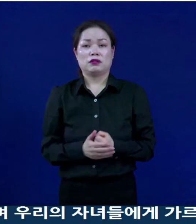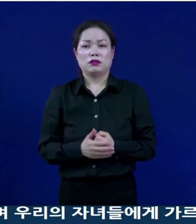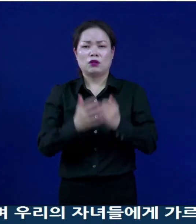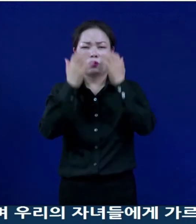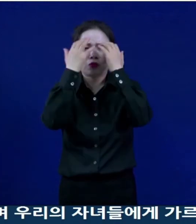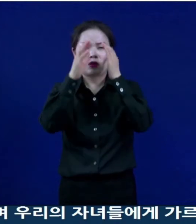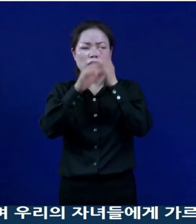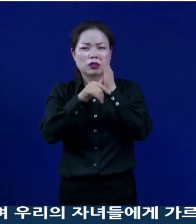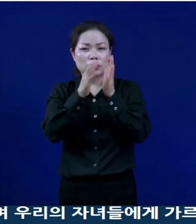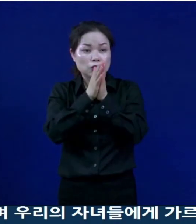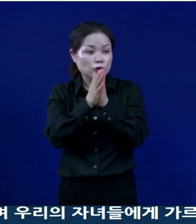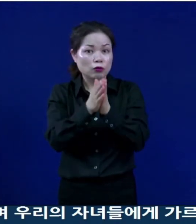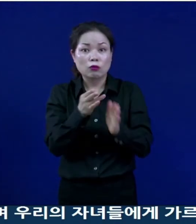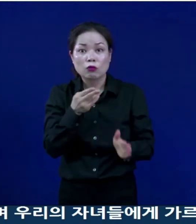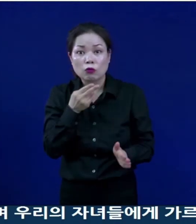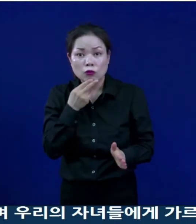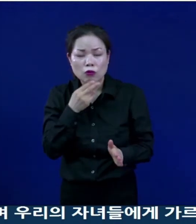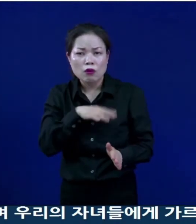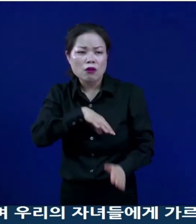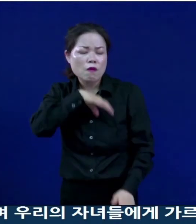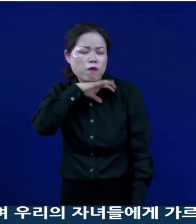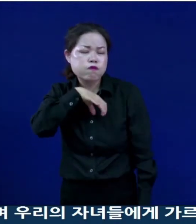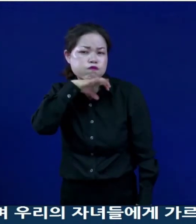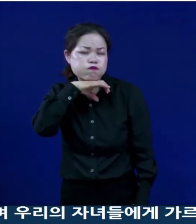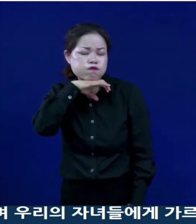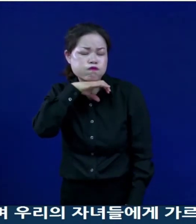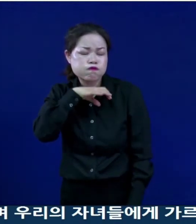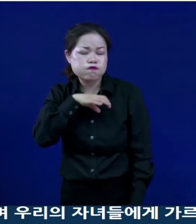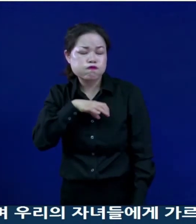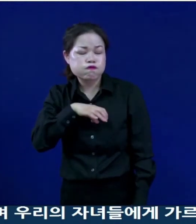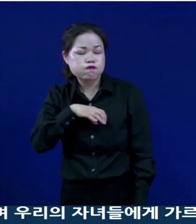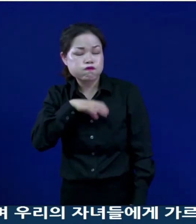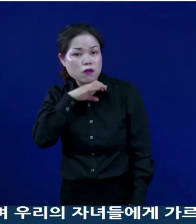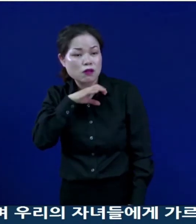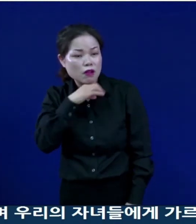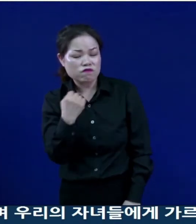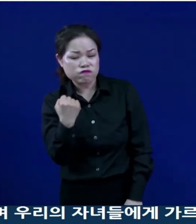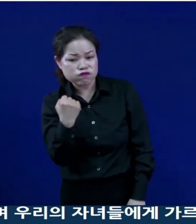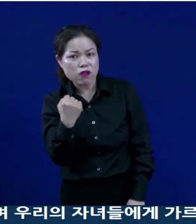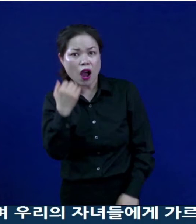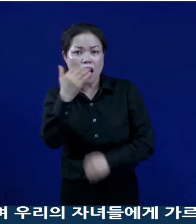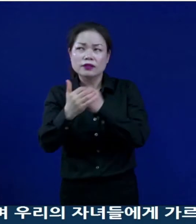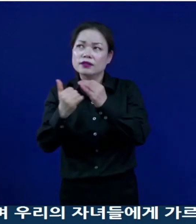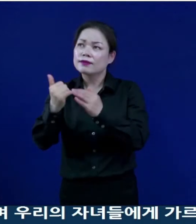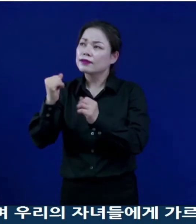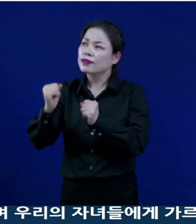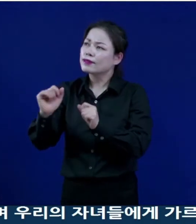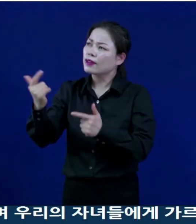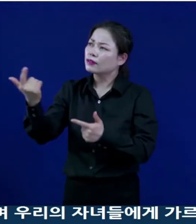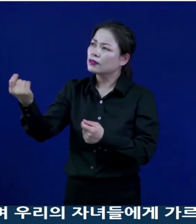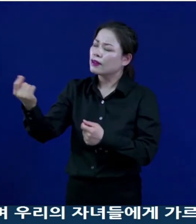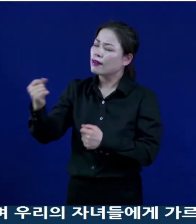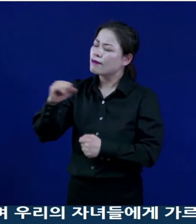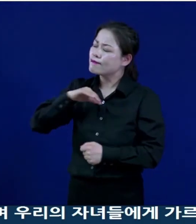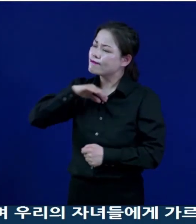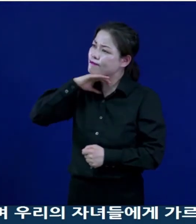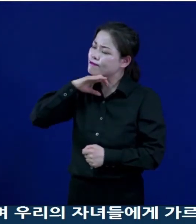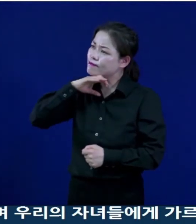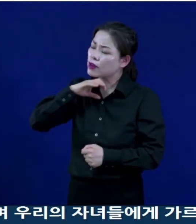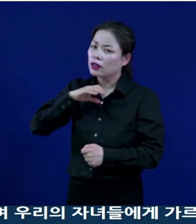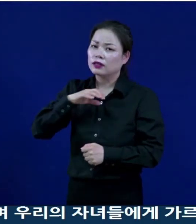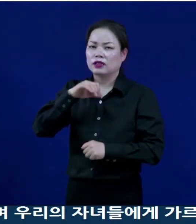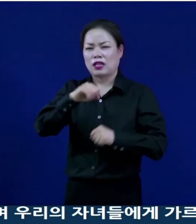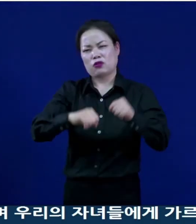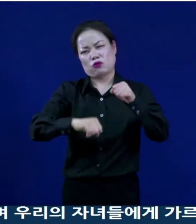고난의 때에 기도하지 않고 원망하고 불평하고 마치 하나님께서 정말 계시지 않는 것처럼